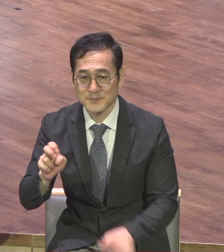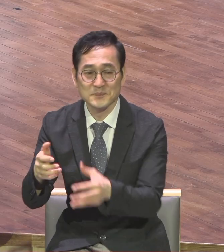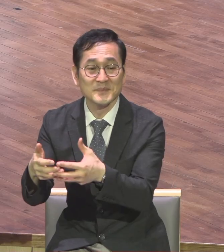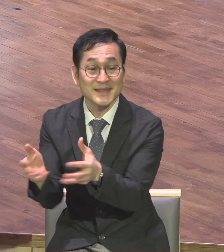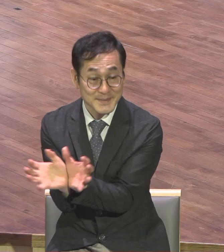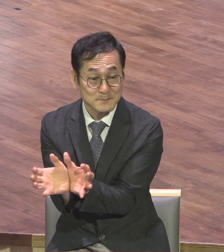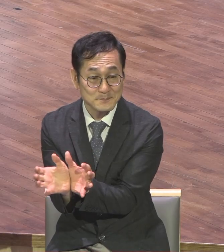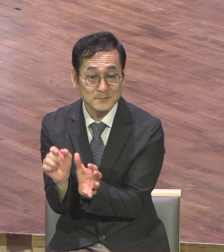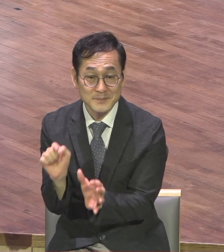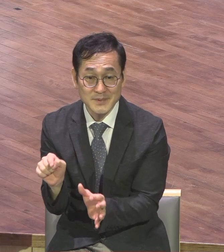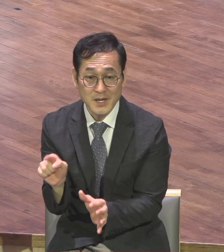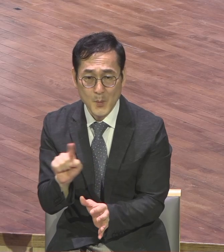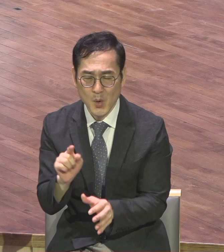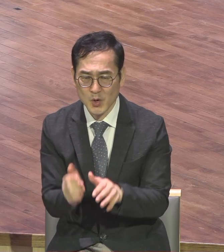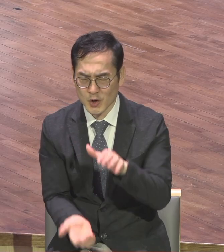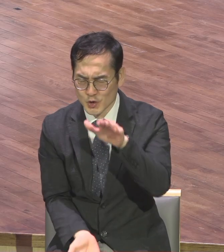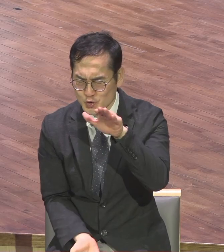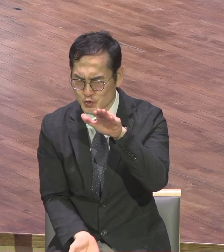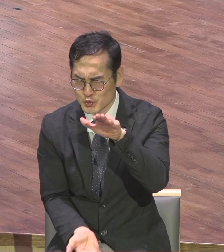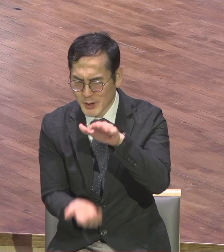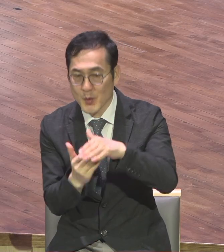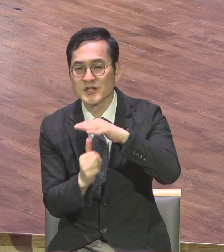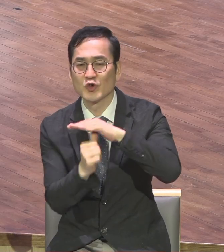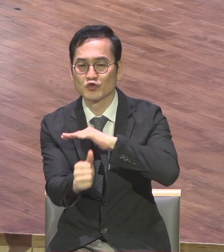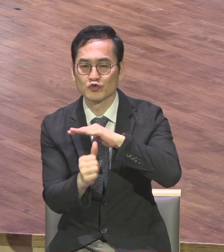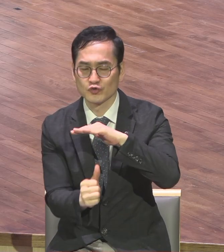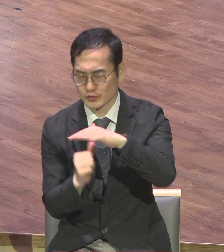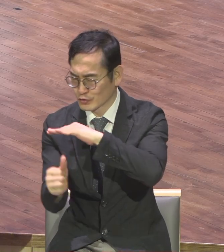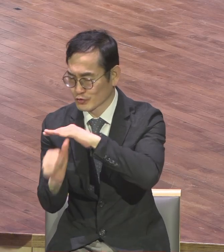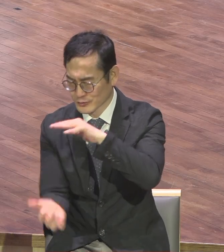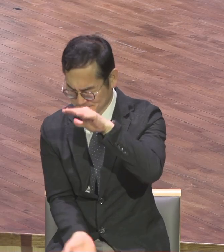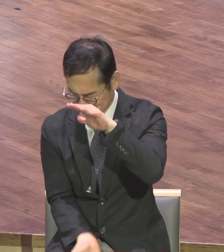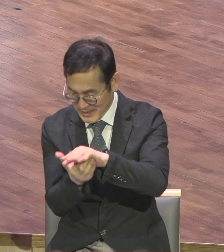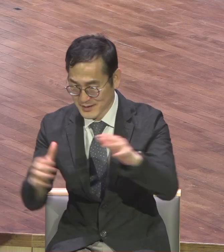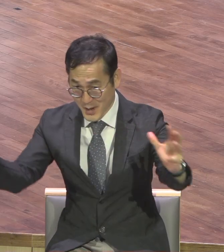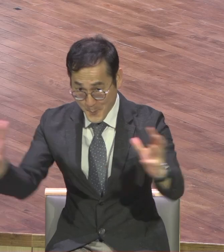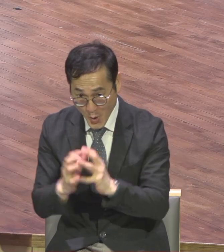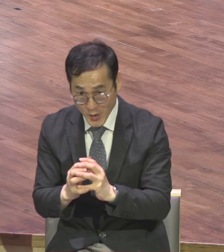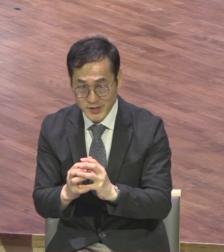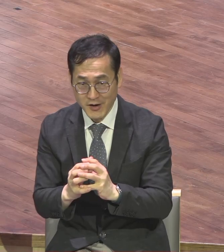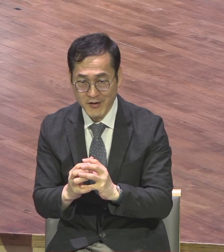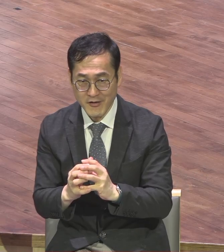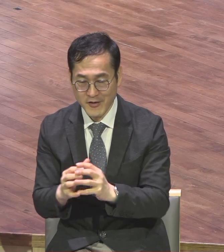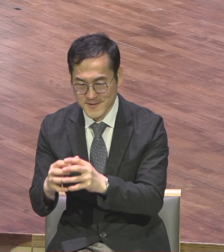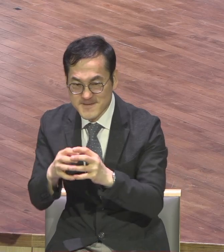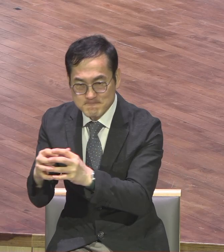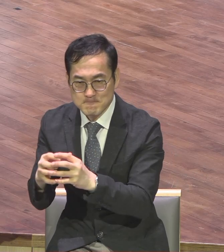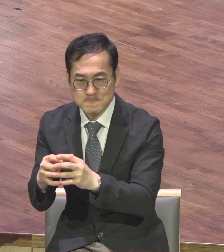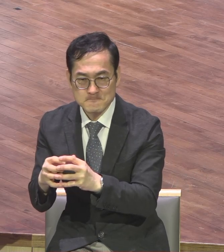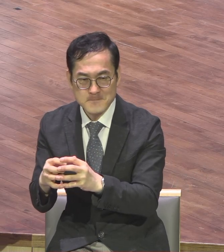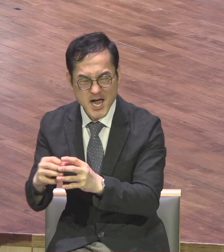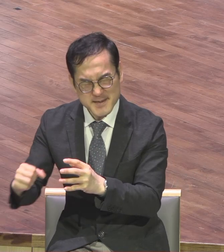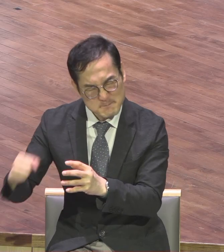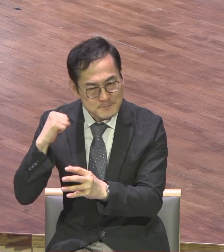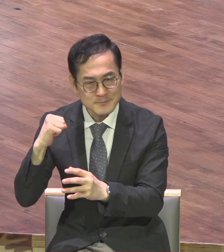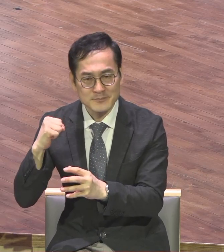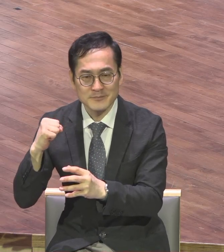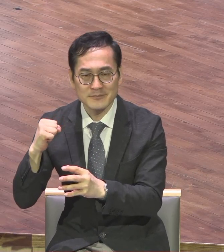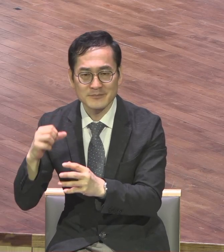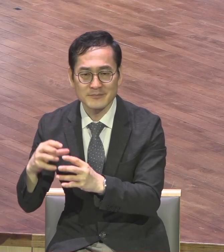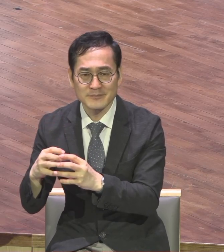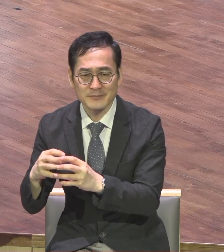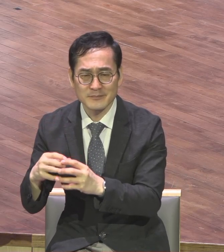드림팀이란 말은 최고의 선수들이 뭉쳐가지고 최고의 팀워크를 발휘하는 팀을